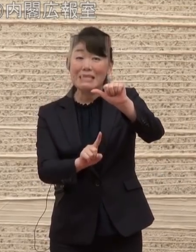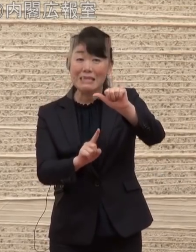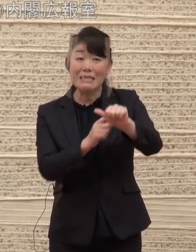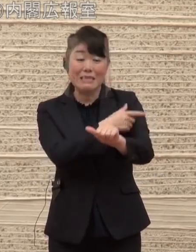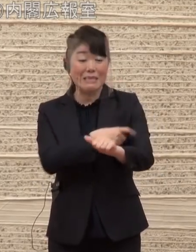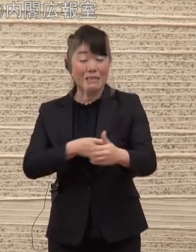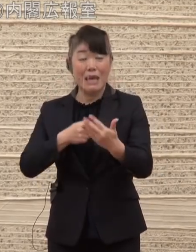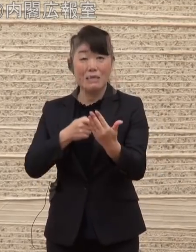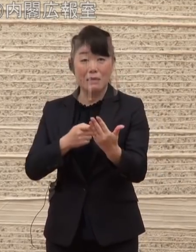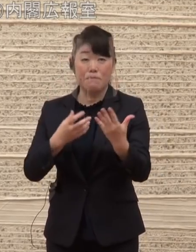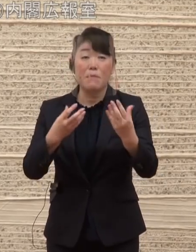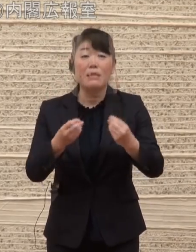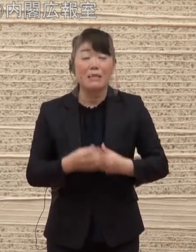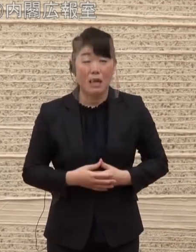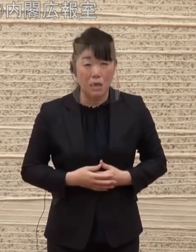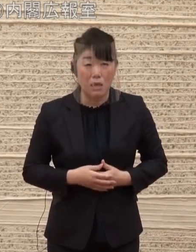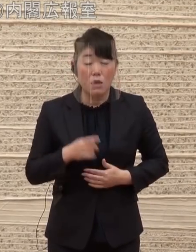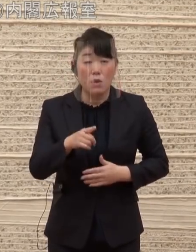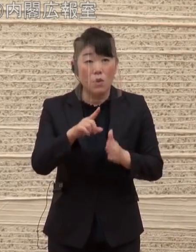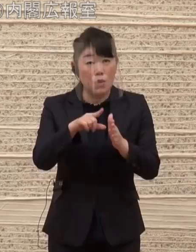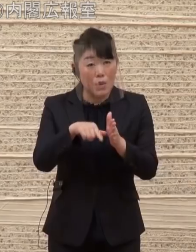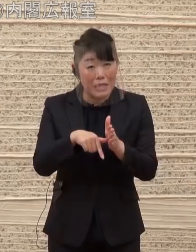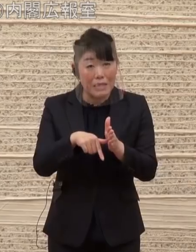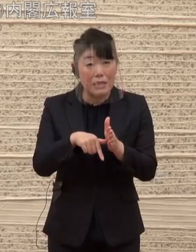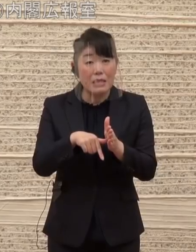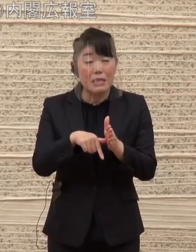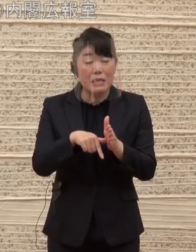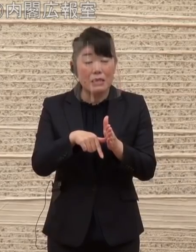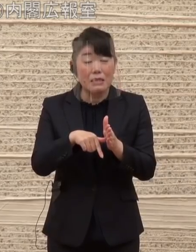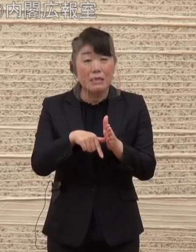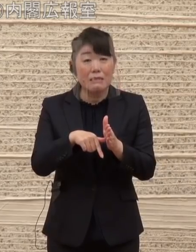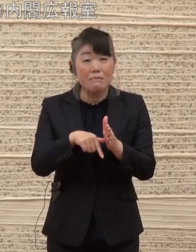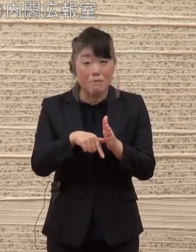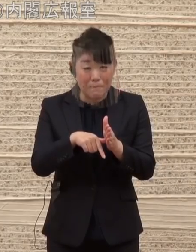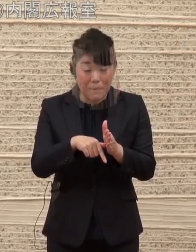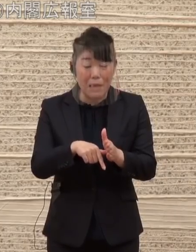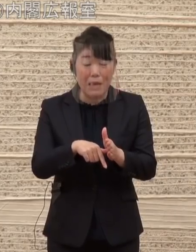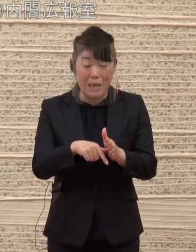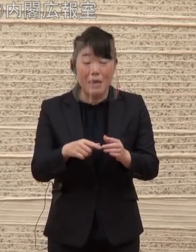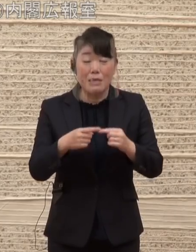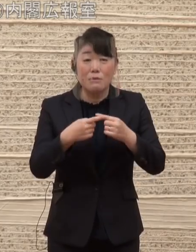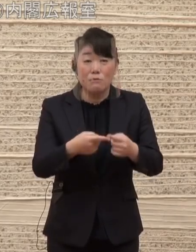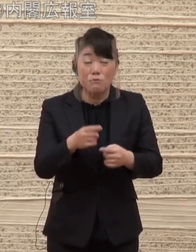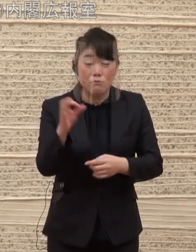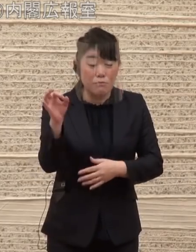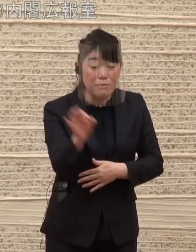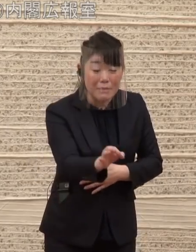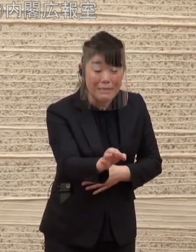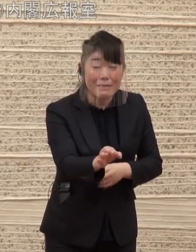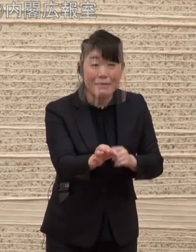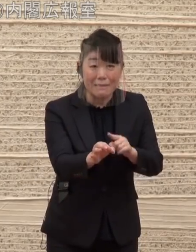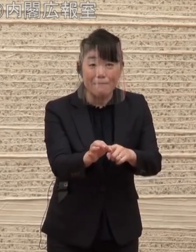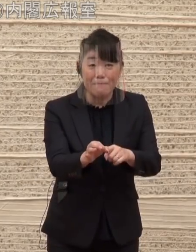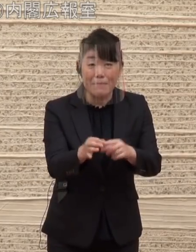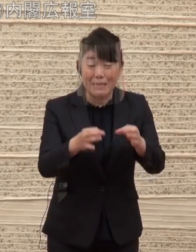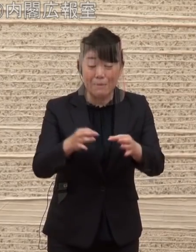味でありますかその際でですねその時点で入金開始から10日あまりで